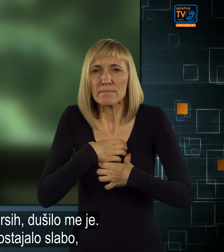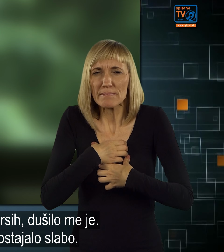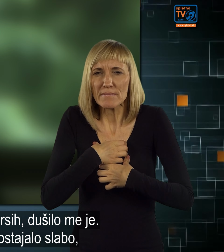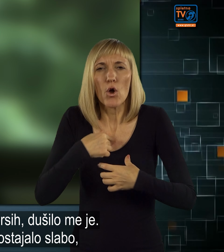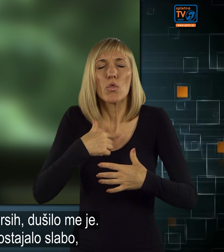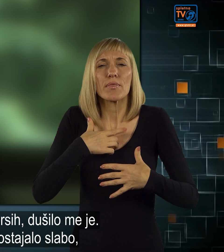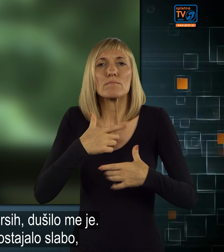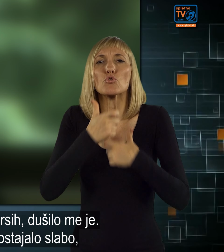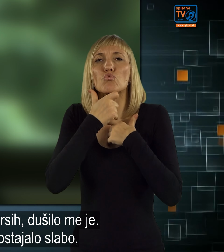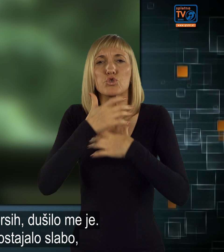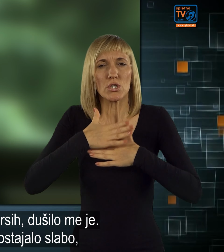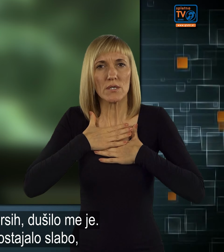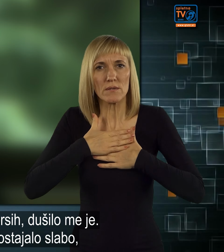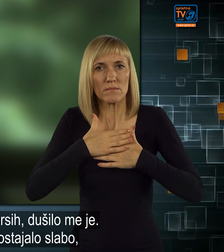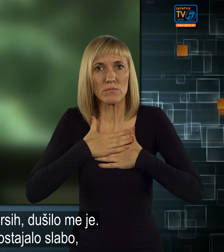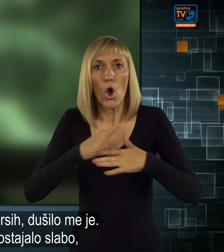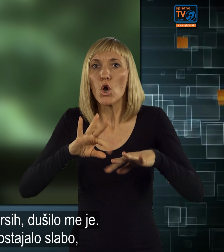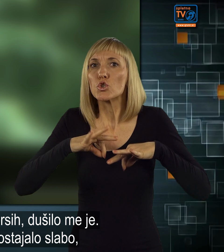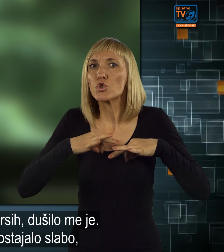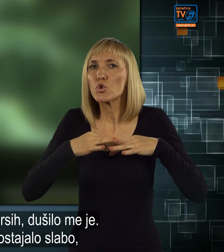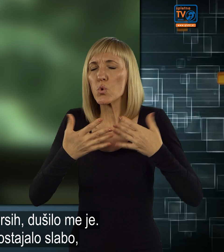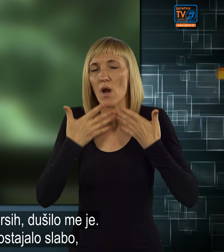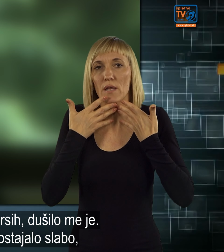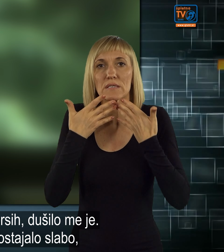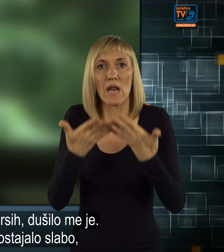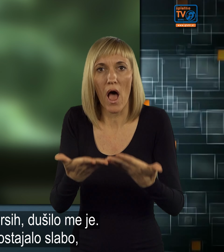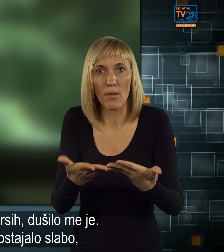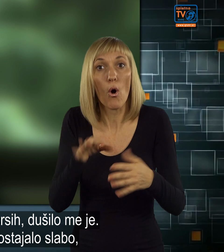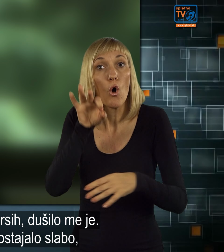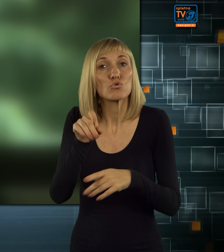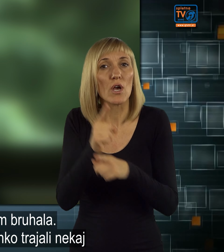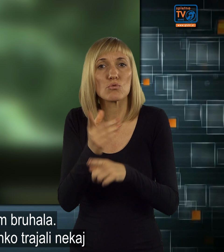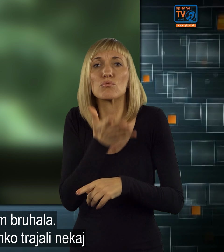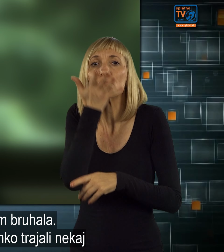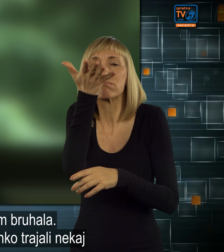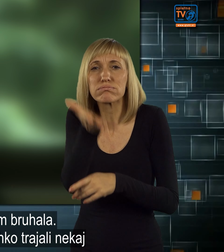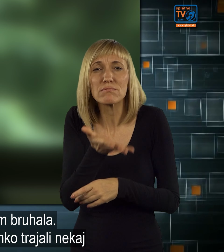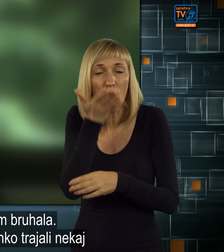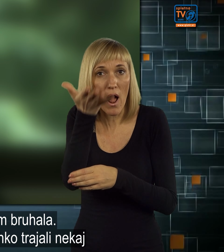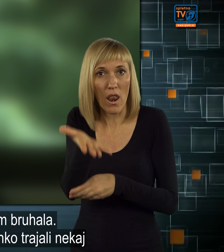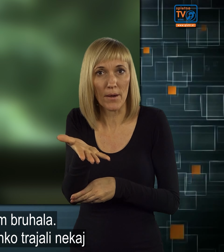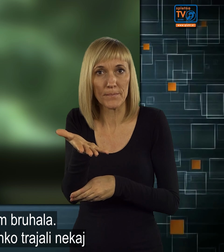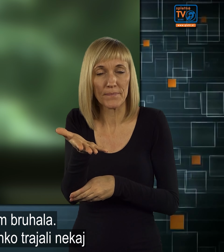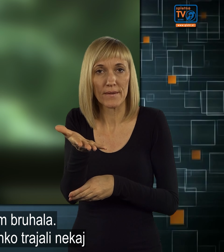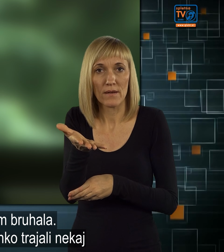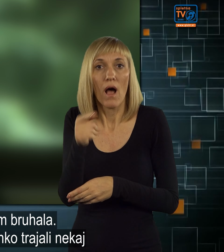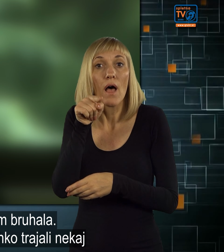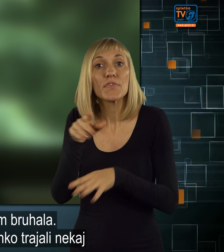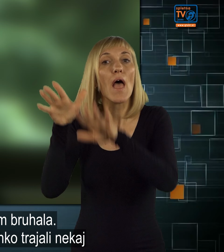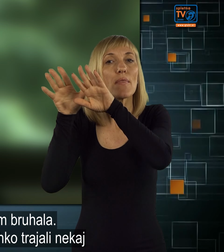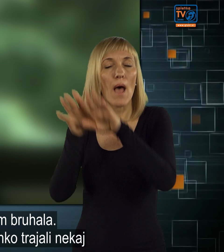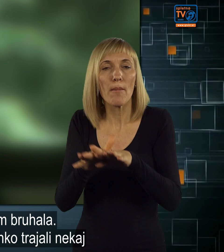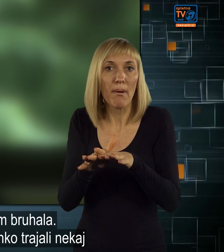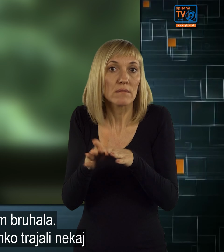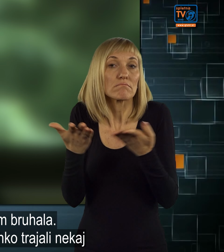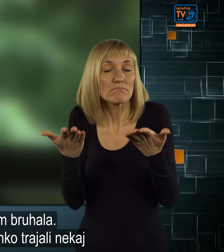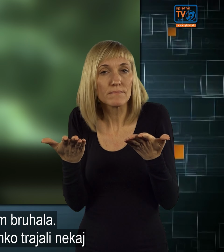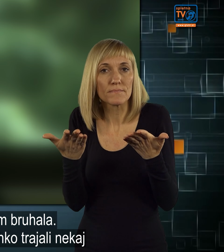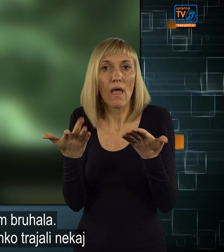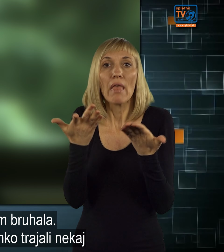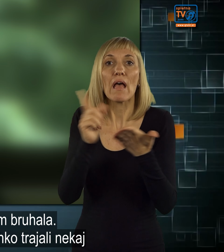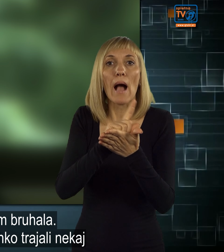enostavno dušilo me je. Zjutraj mi je postajalo slabo, včasih sem povračala. Te napadi so